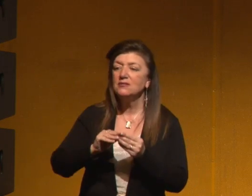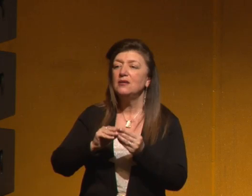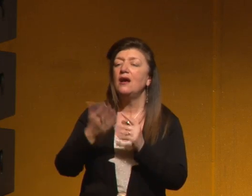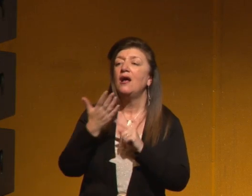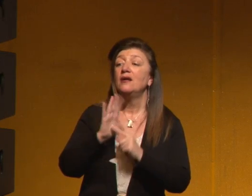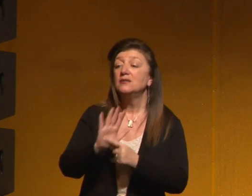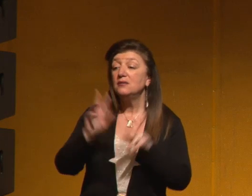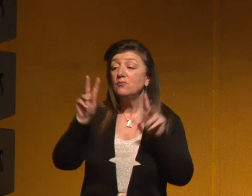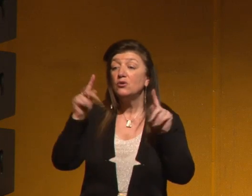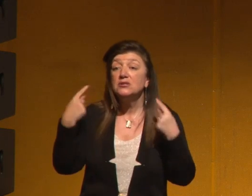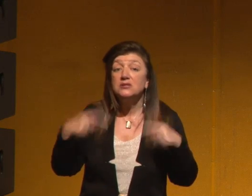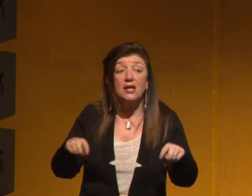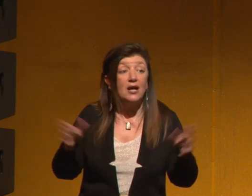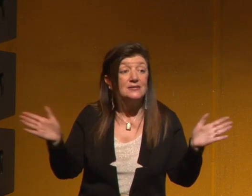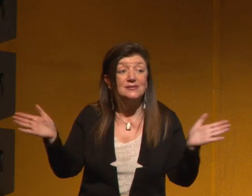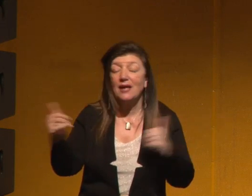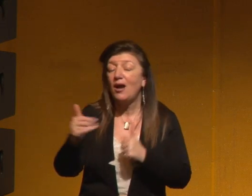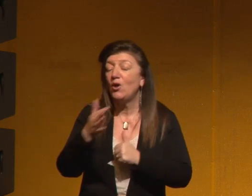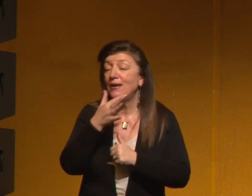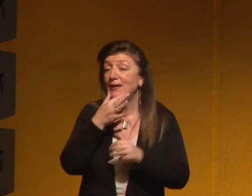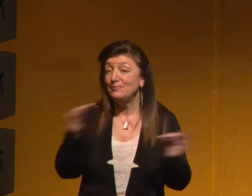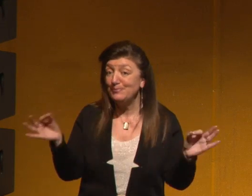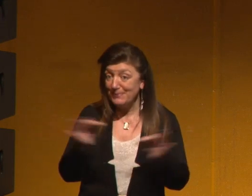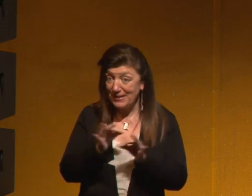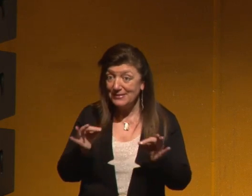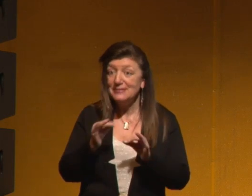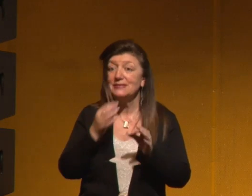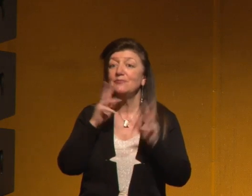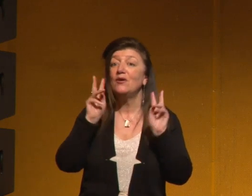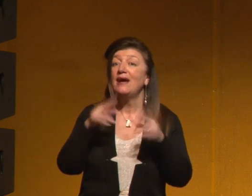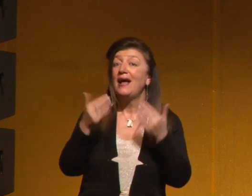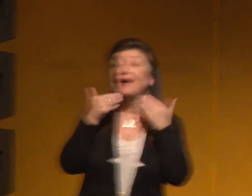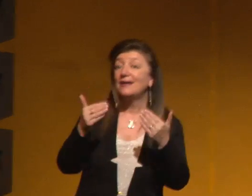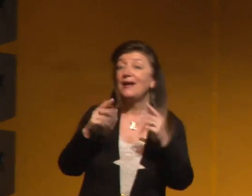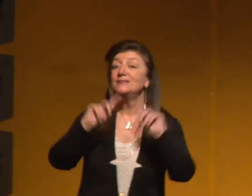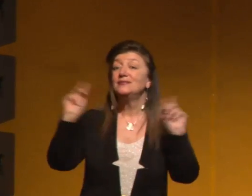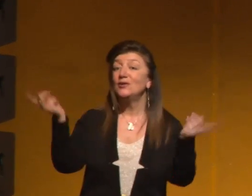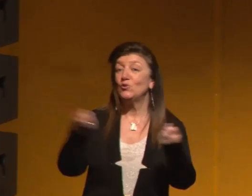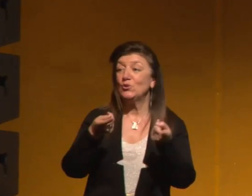sarà un bellissimo salone è davvero grazie a tutti voi